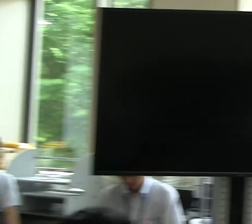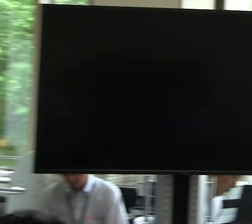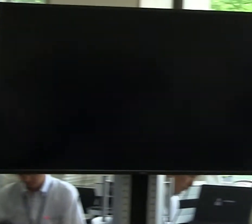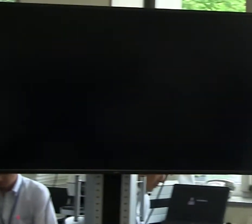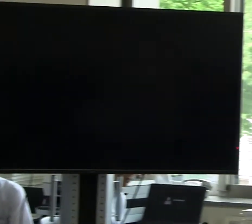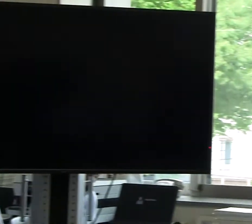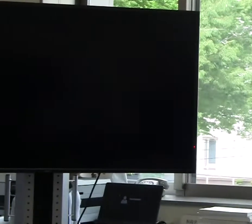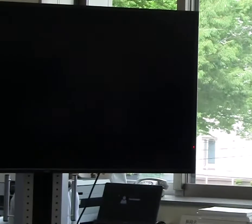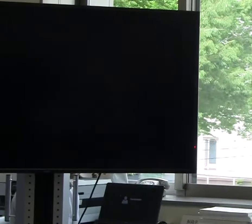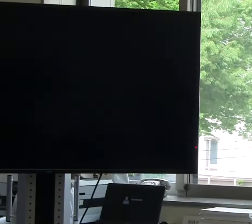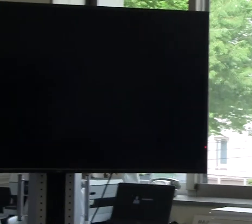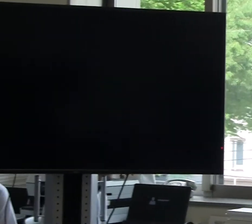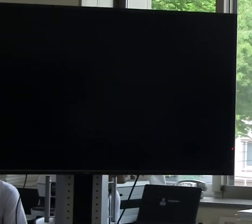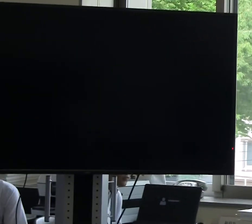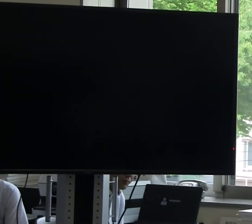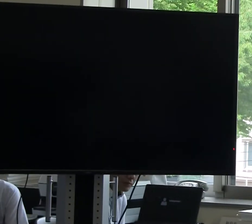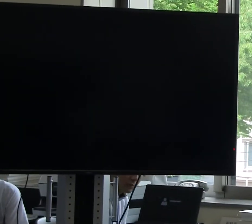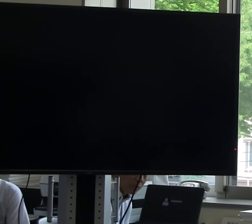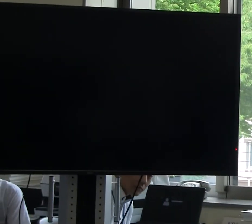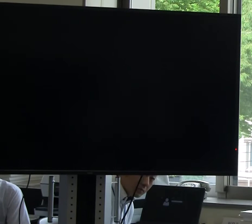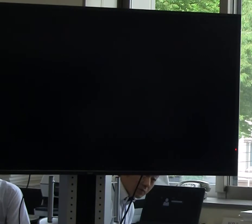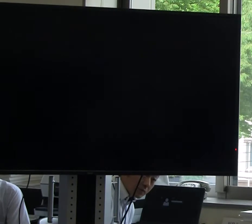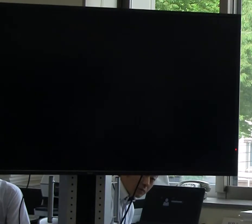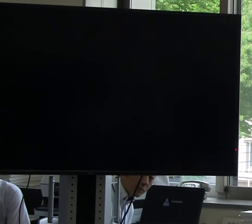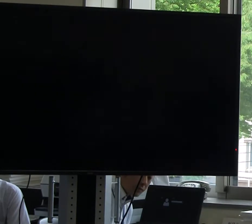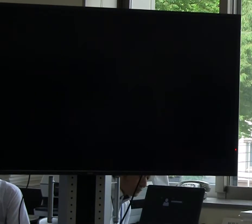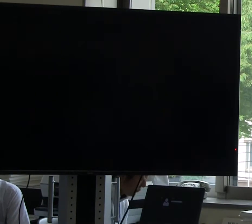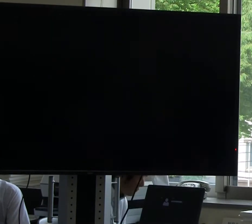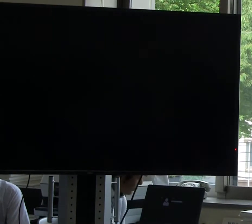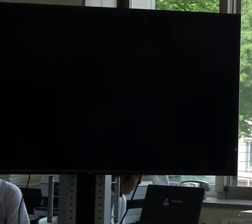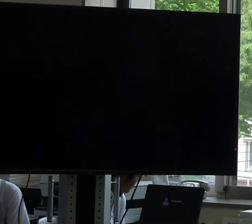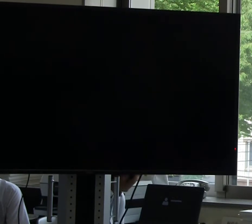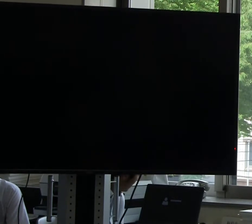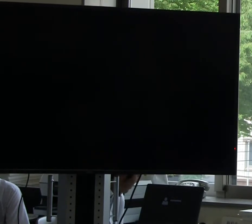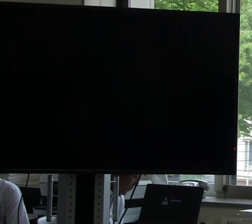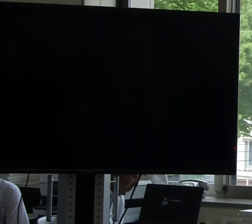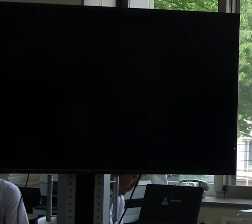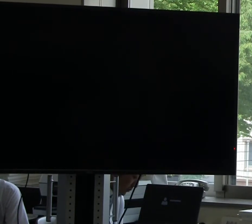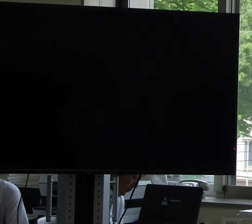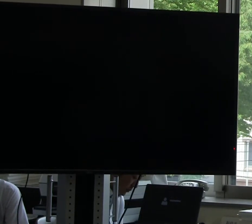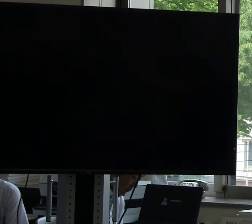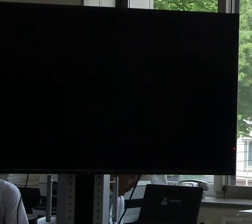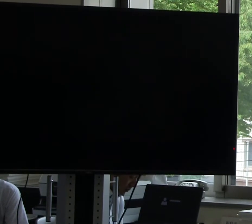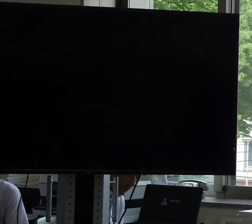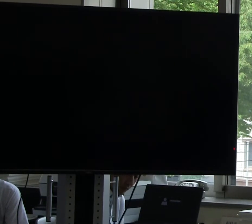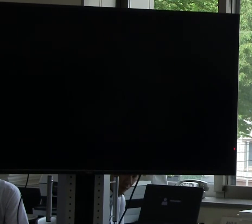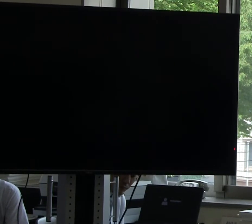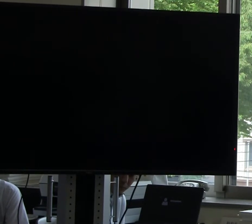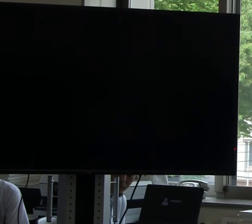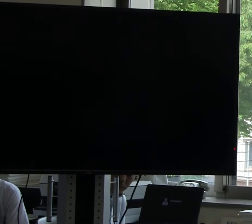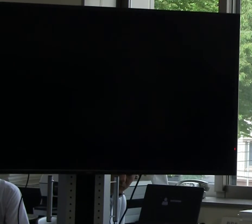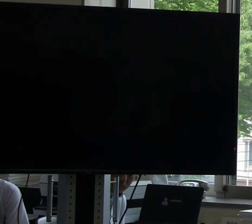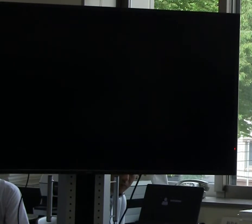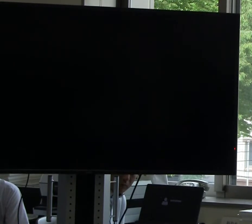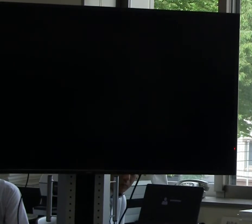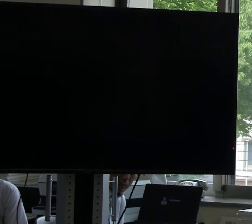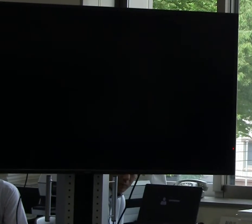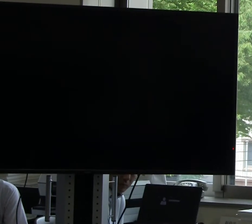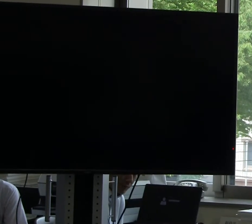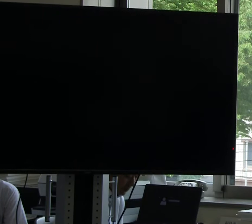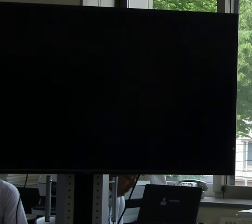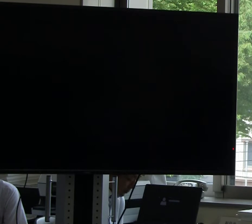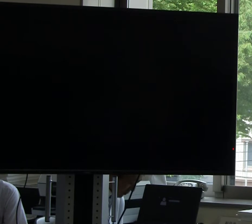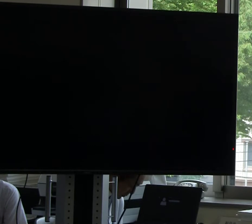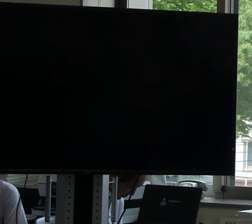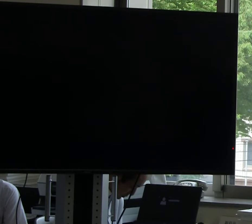まず第1点目が、補助あのこういった補助関係 の、 あの県内での実績ということなんですが、